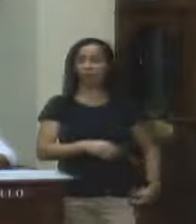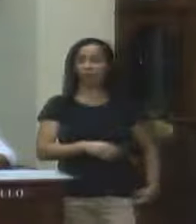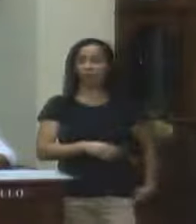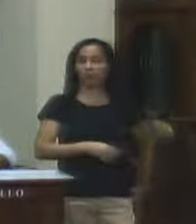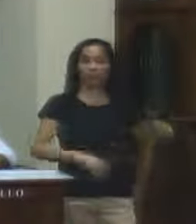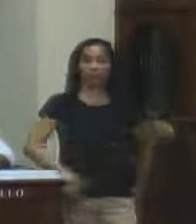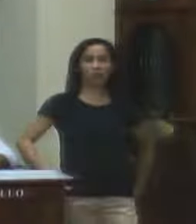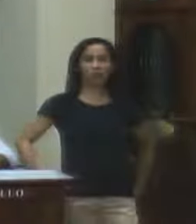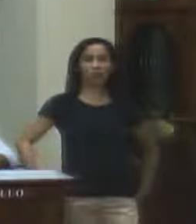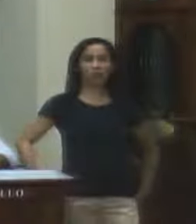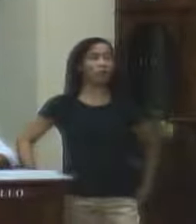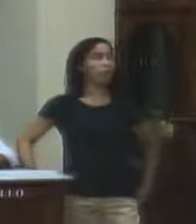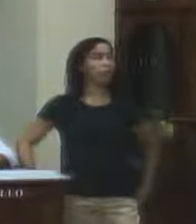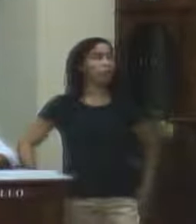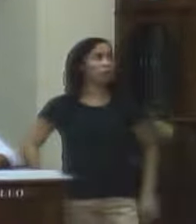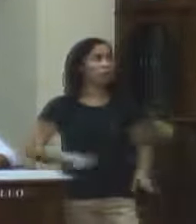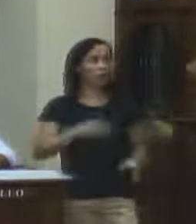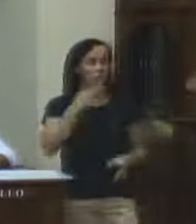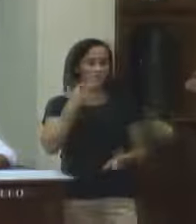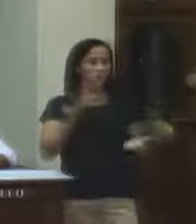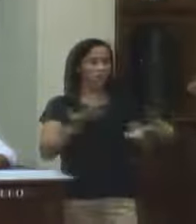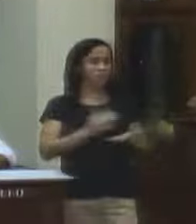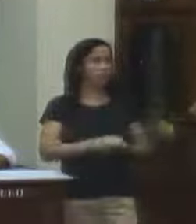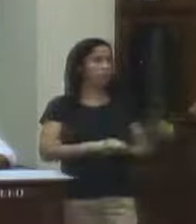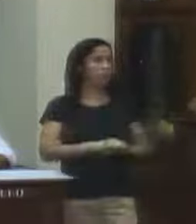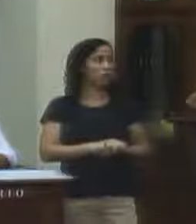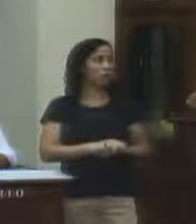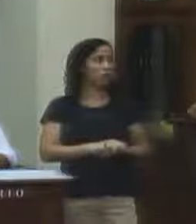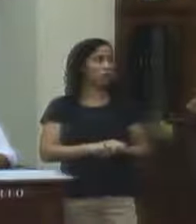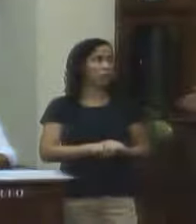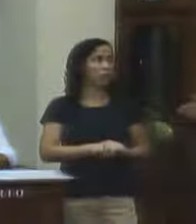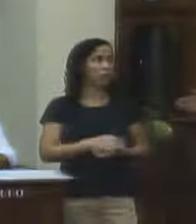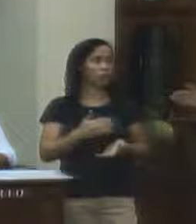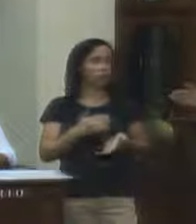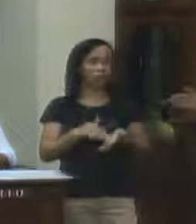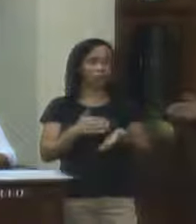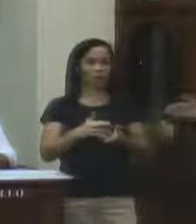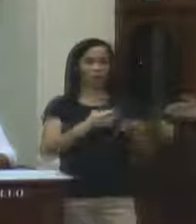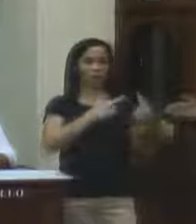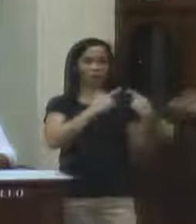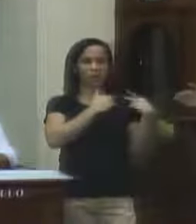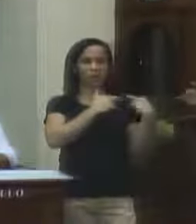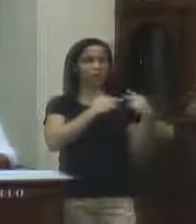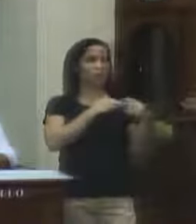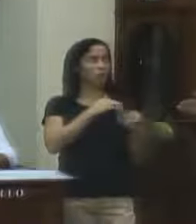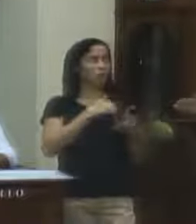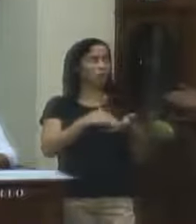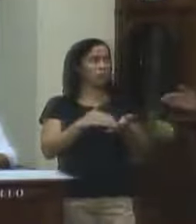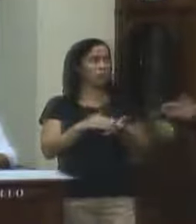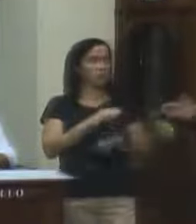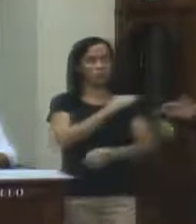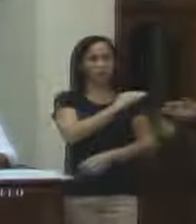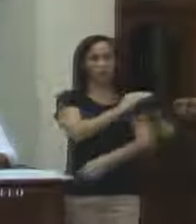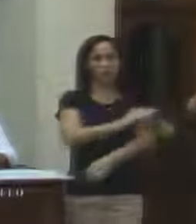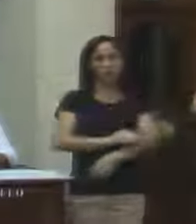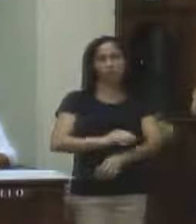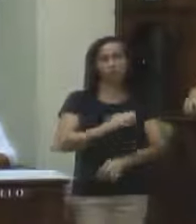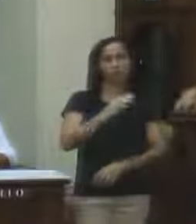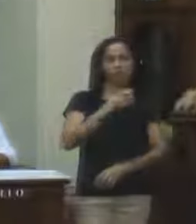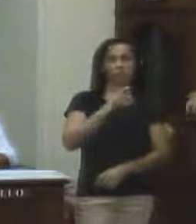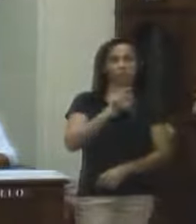E eu, igual eu acabei de falar com a vereadora, o secretário responsável pela pasta é o secretário de Cultura e Turismo, e